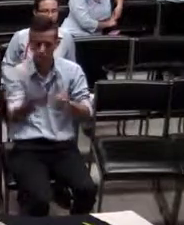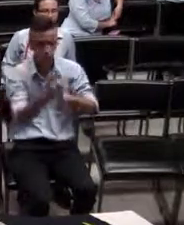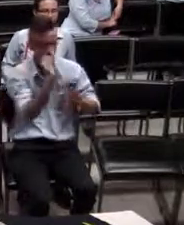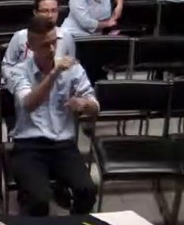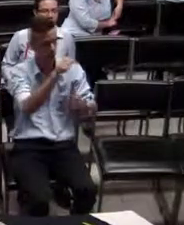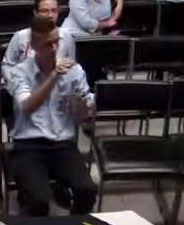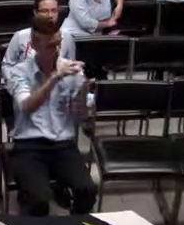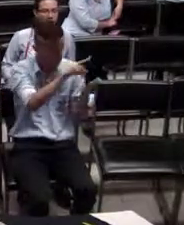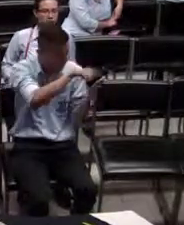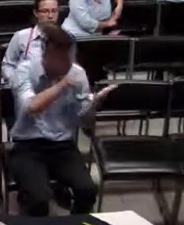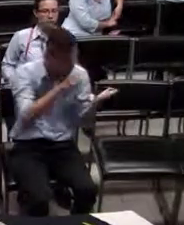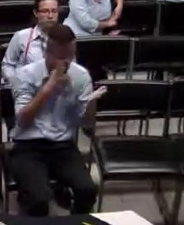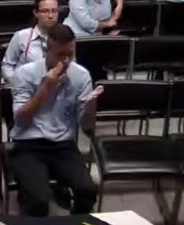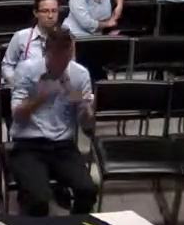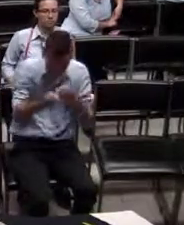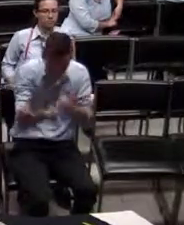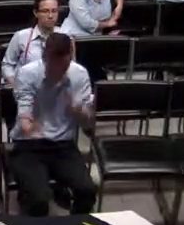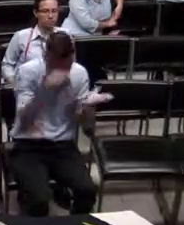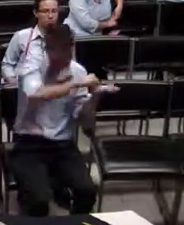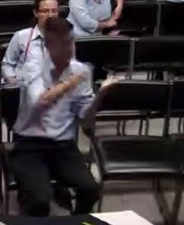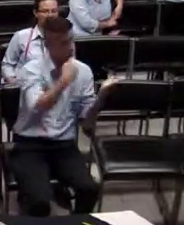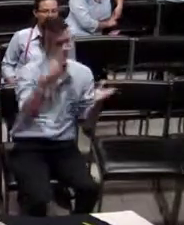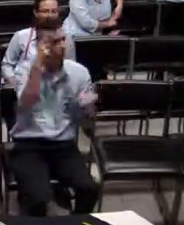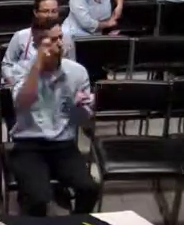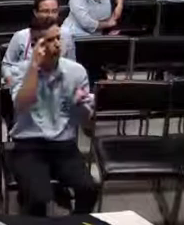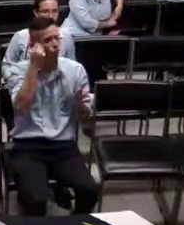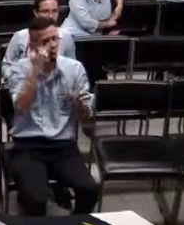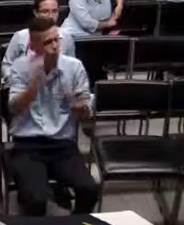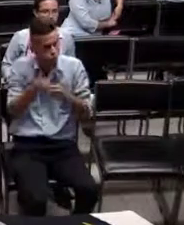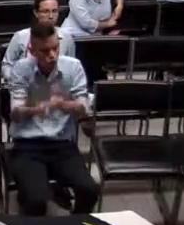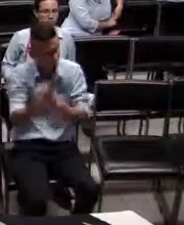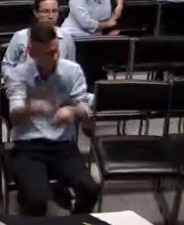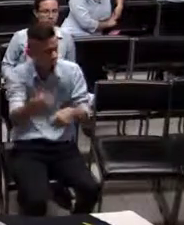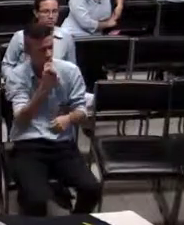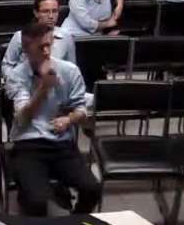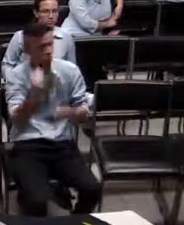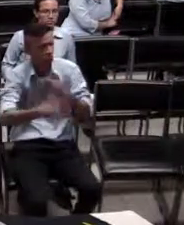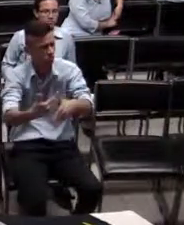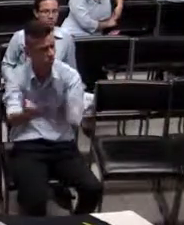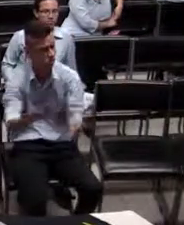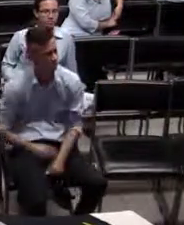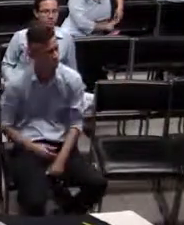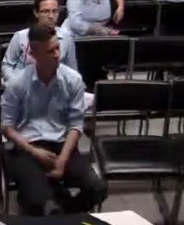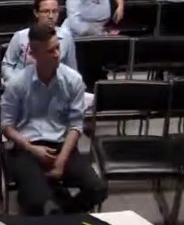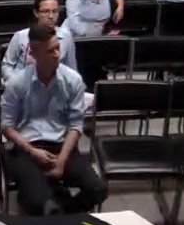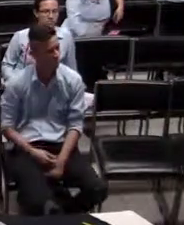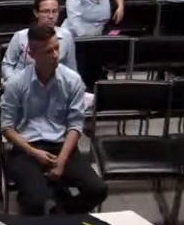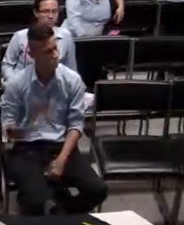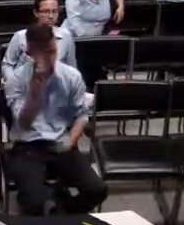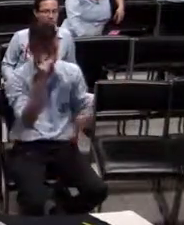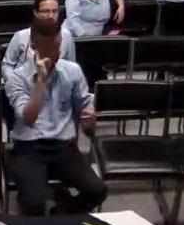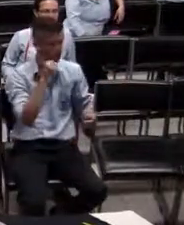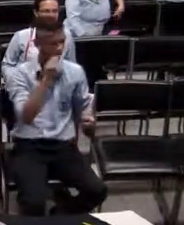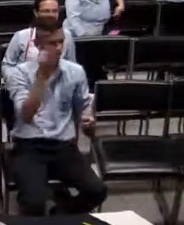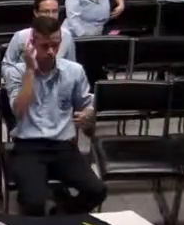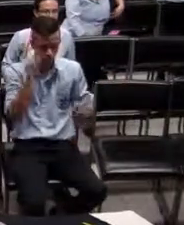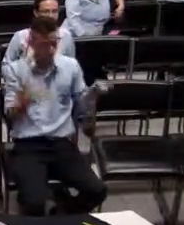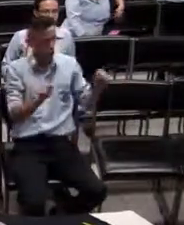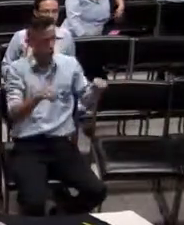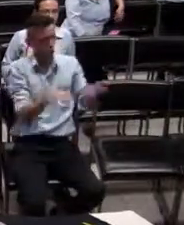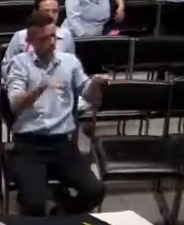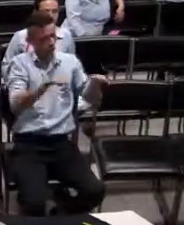cuenta, pues en lo que uno lee es como muy diferente, ¿no? El proceso que hay en cuanto a una